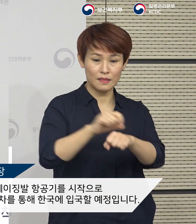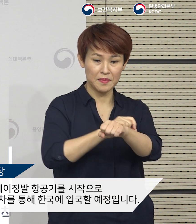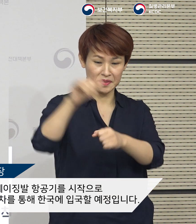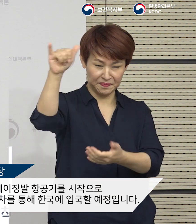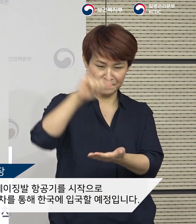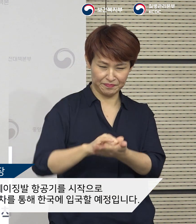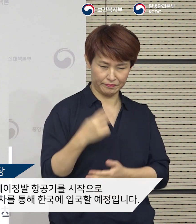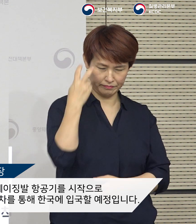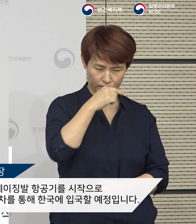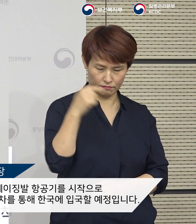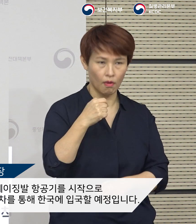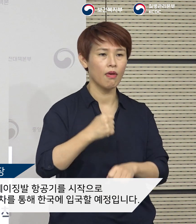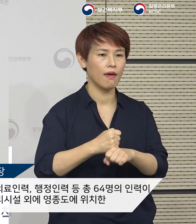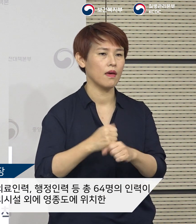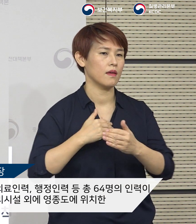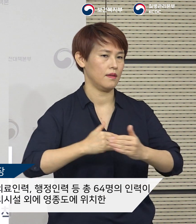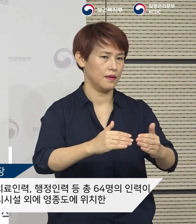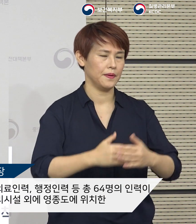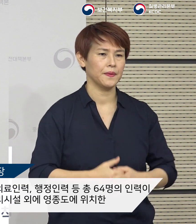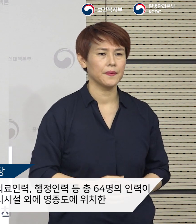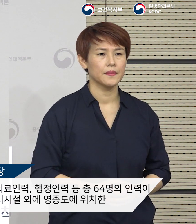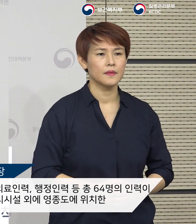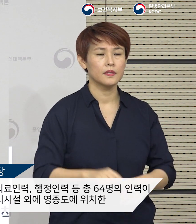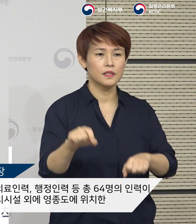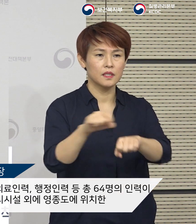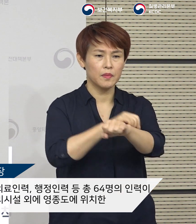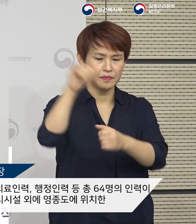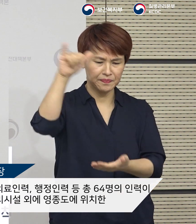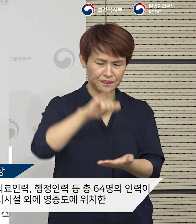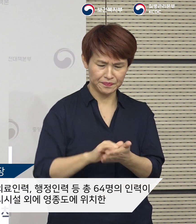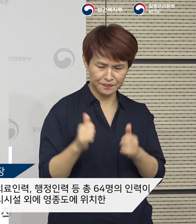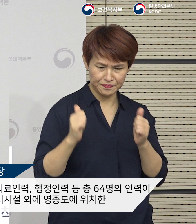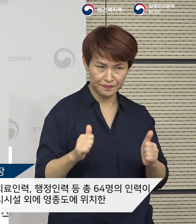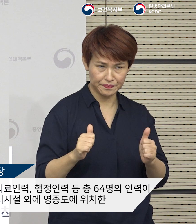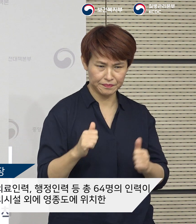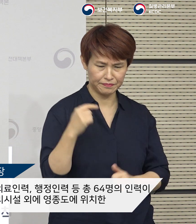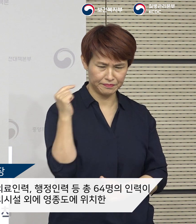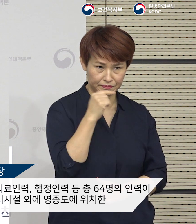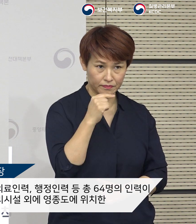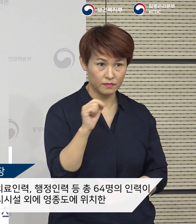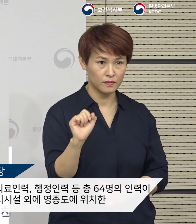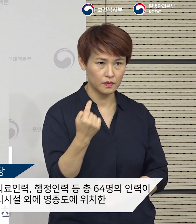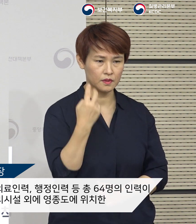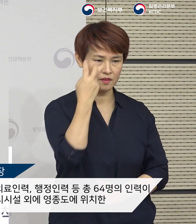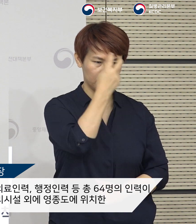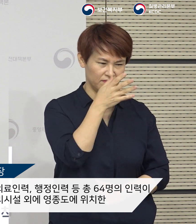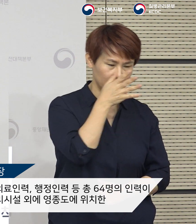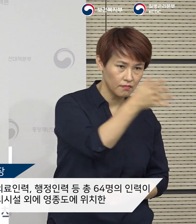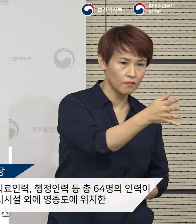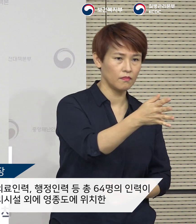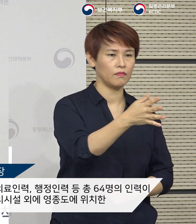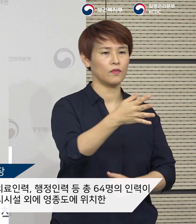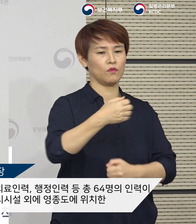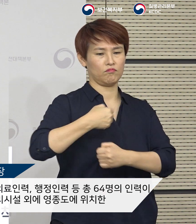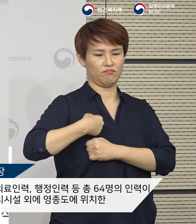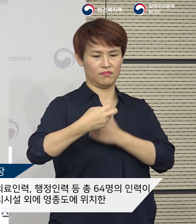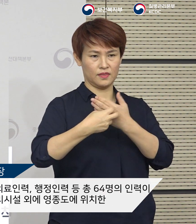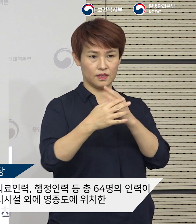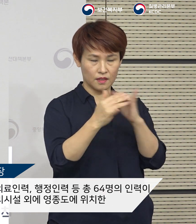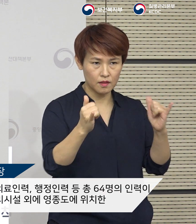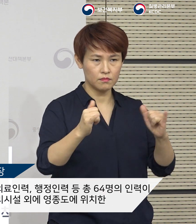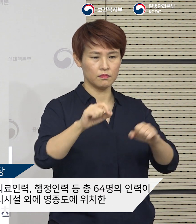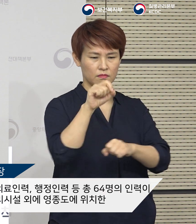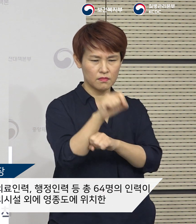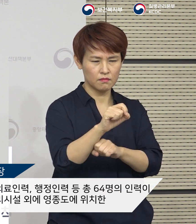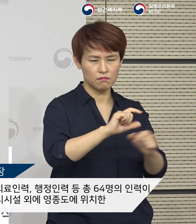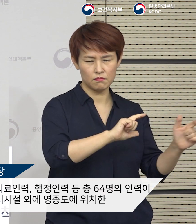한국에 입국할 예정입니다. 특별 입국 절차 확대에 따라 검역관, 군의관 등 의료 인력, 행정 인력